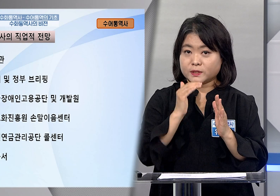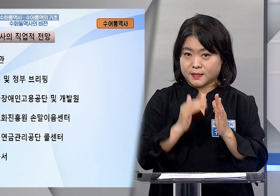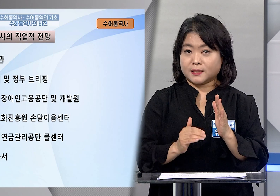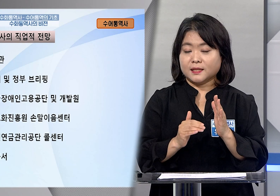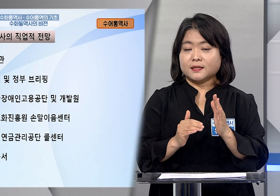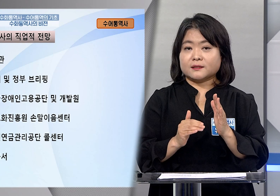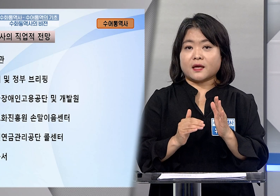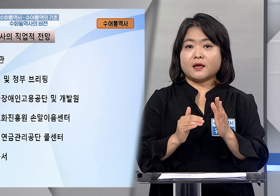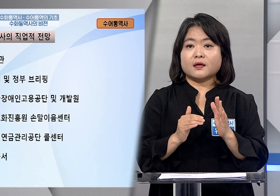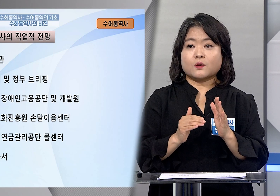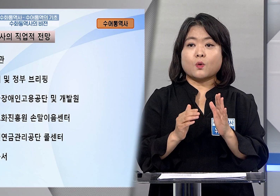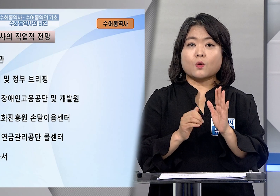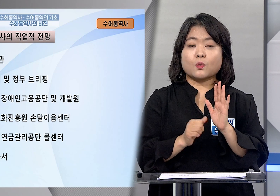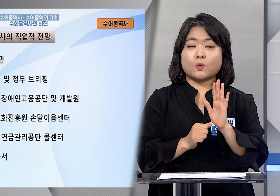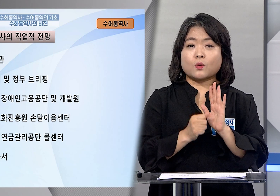공식